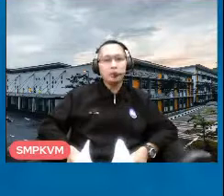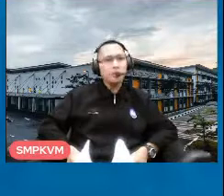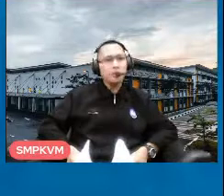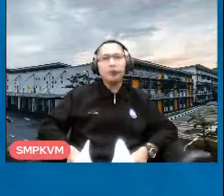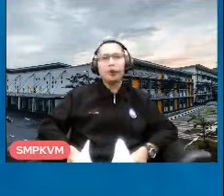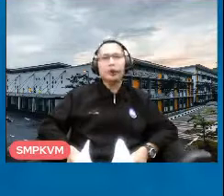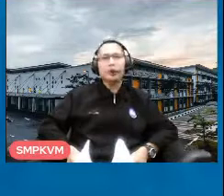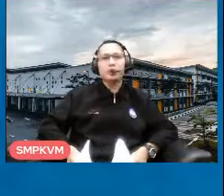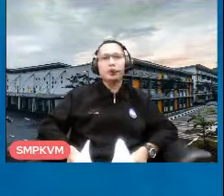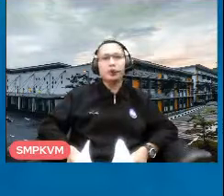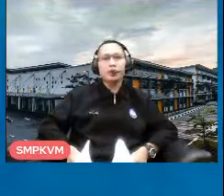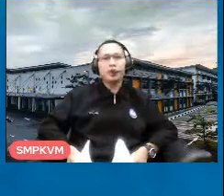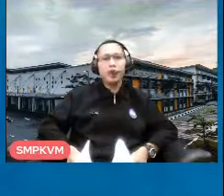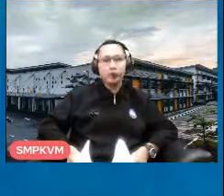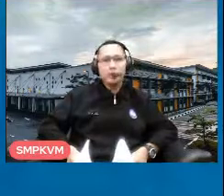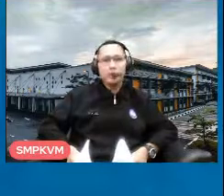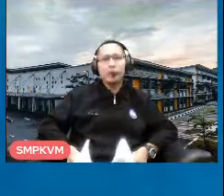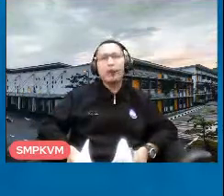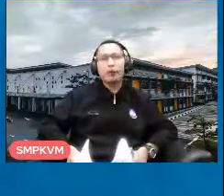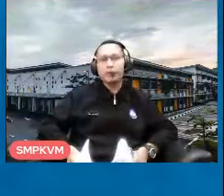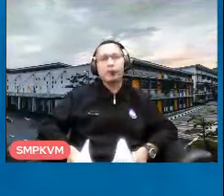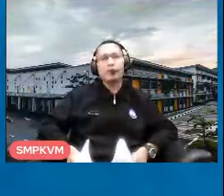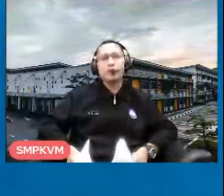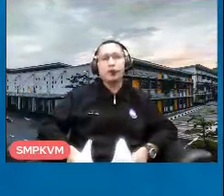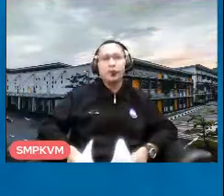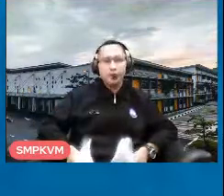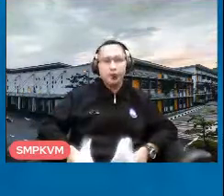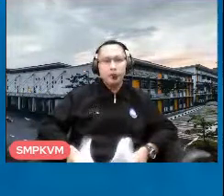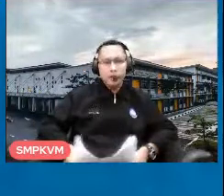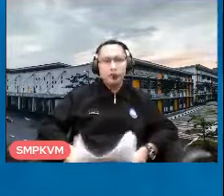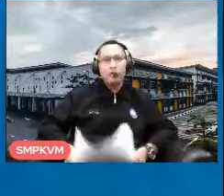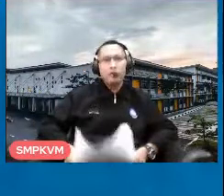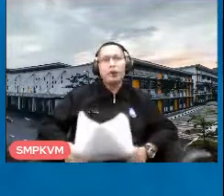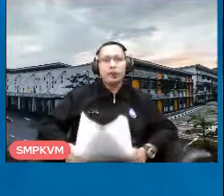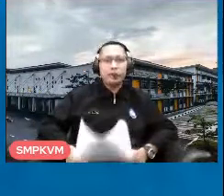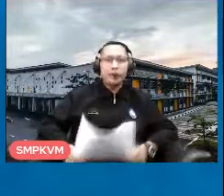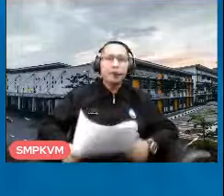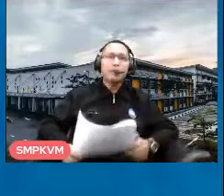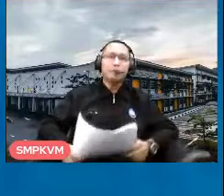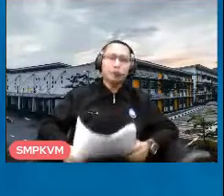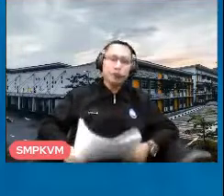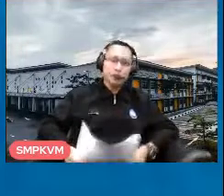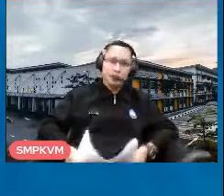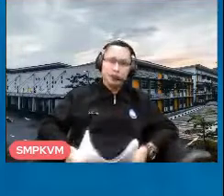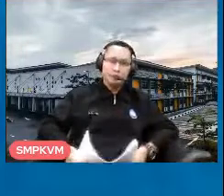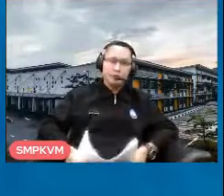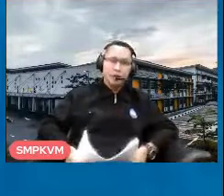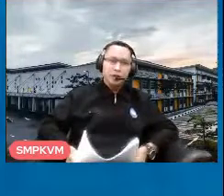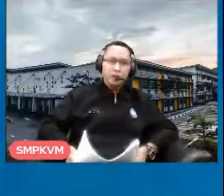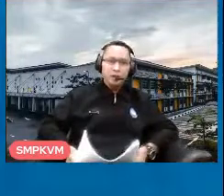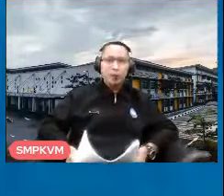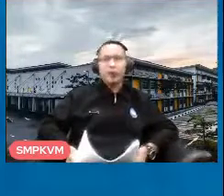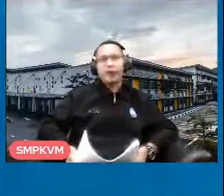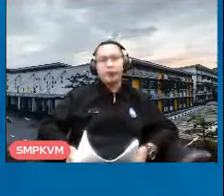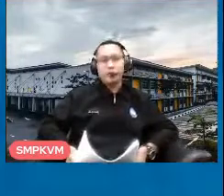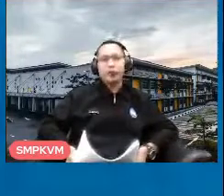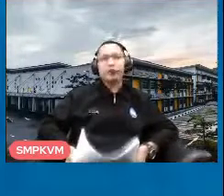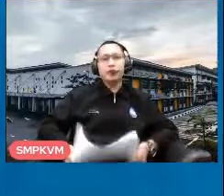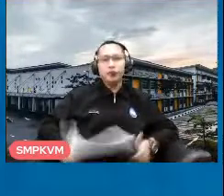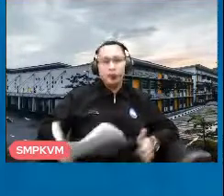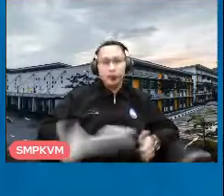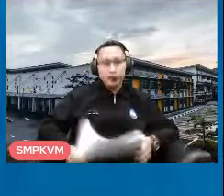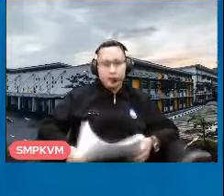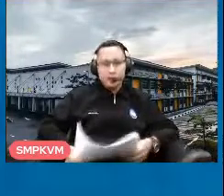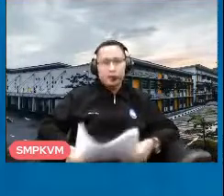2 tahun saya buang Jadi kalau itu memang tetaplah stok yang ada di sekolah nggak ada warna hitam dan putih saja baik mau handphone